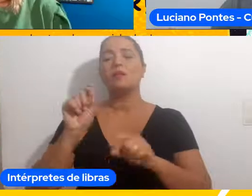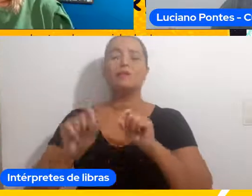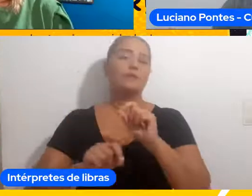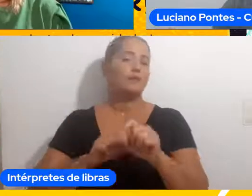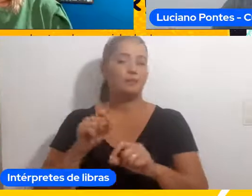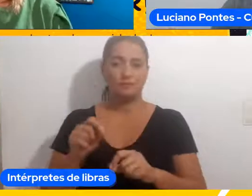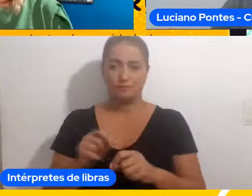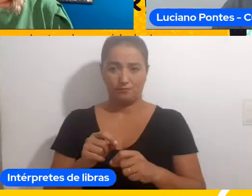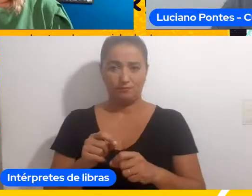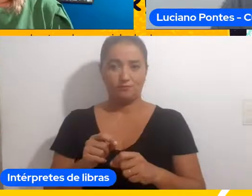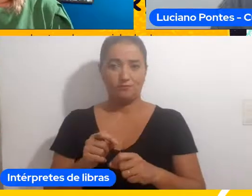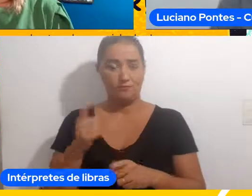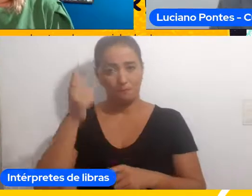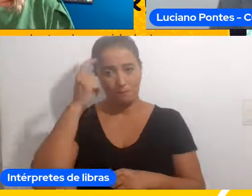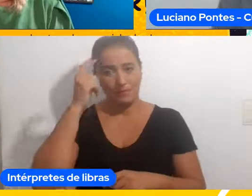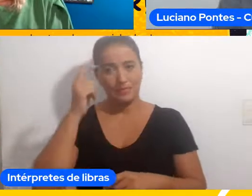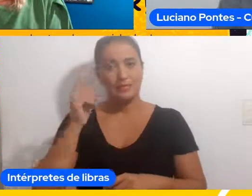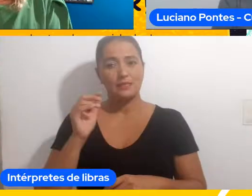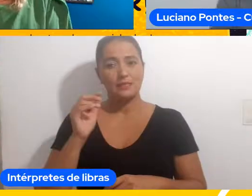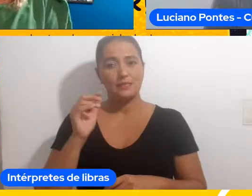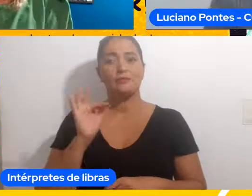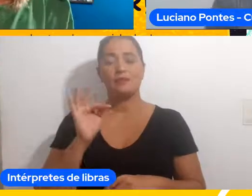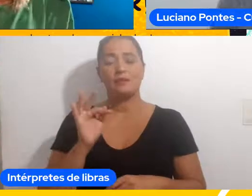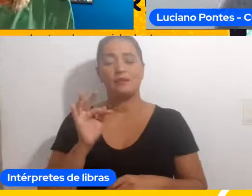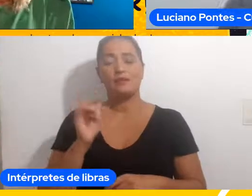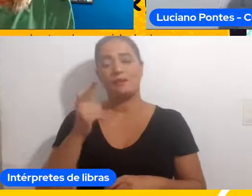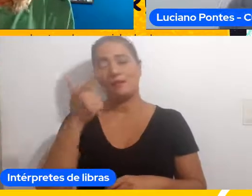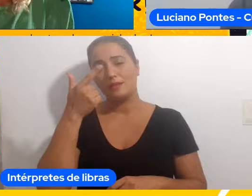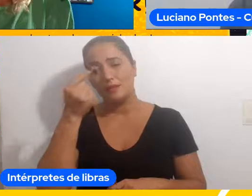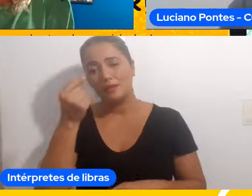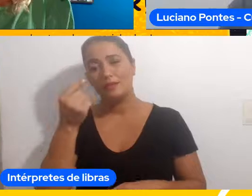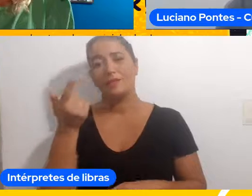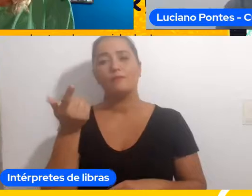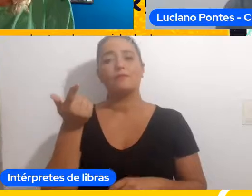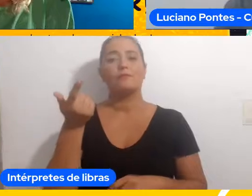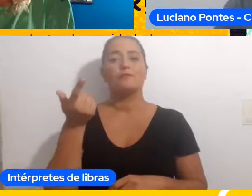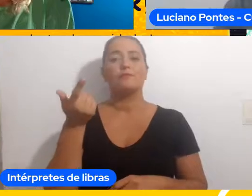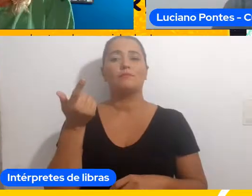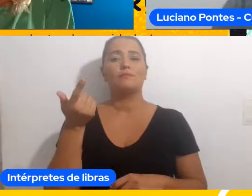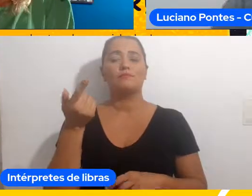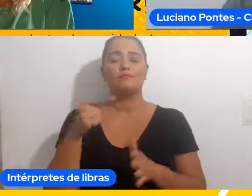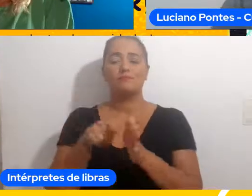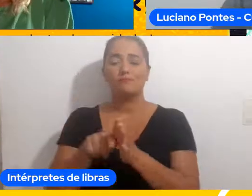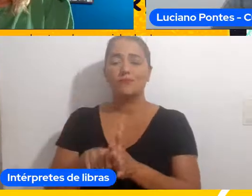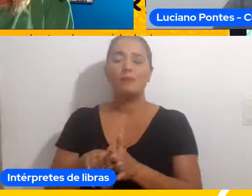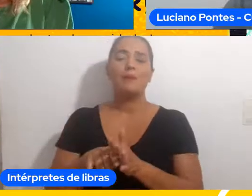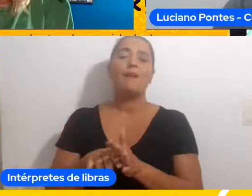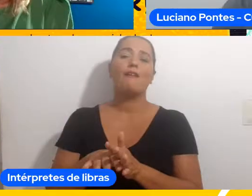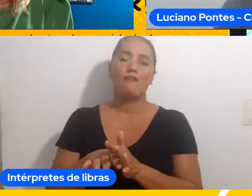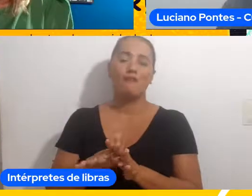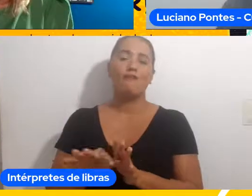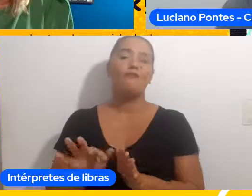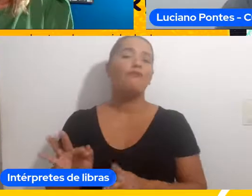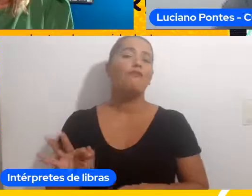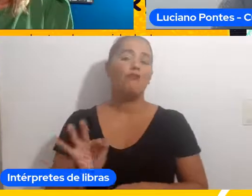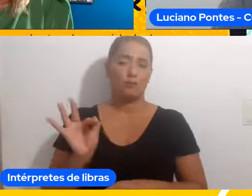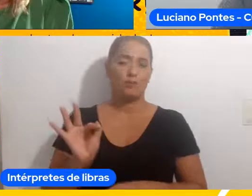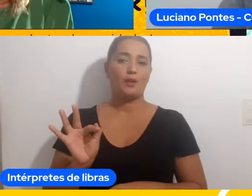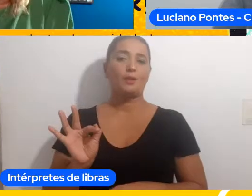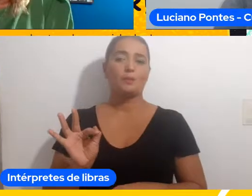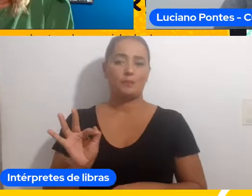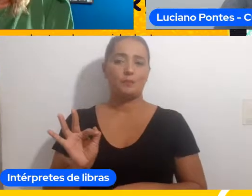do pensamento também acadêmico, né, desse pensamento um pouco mais formal. Tem também ainda